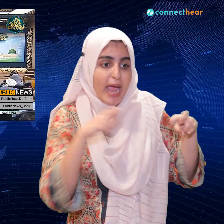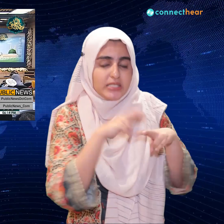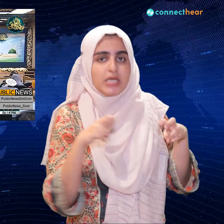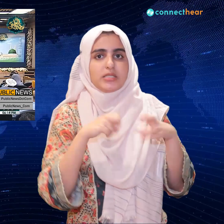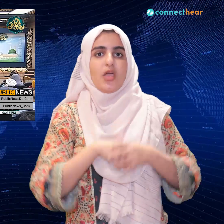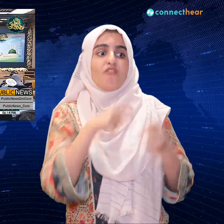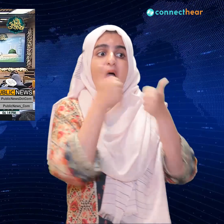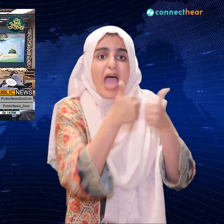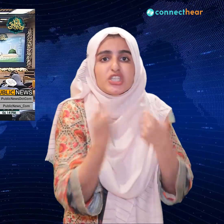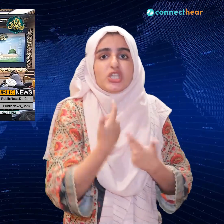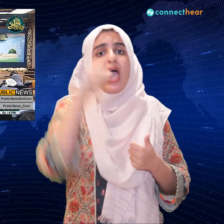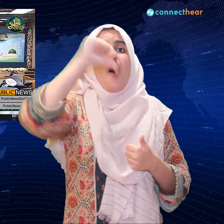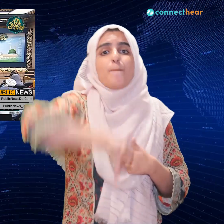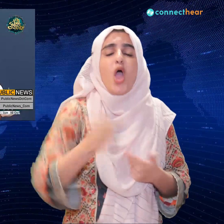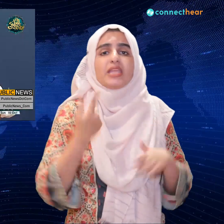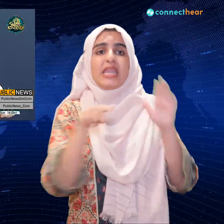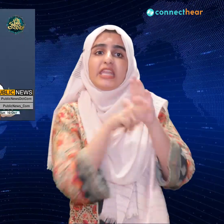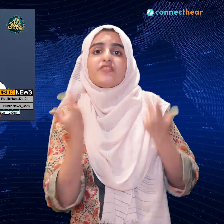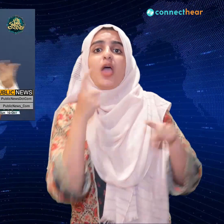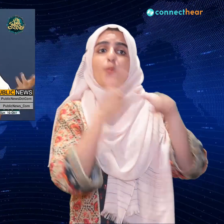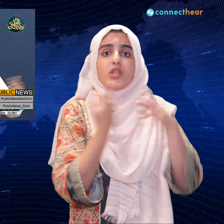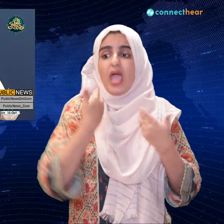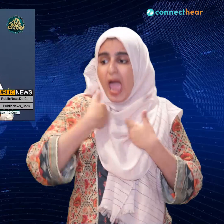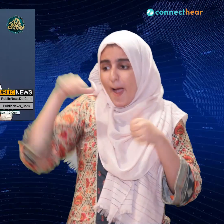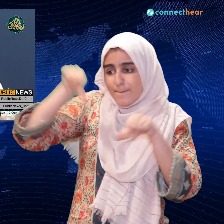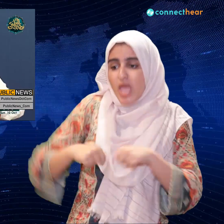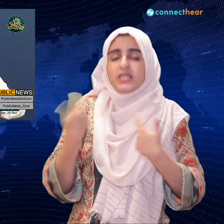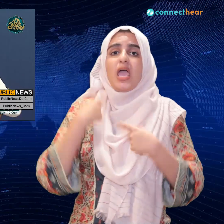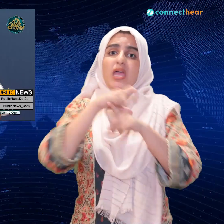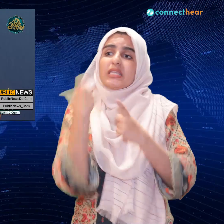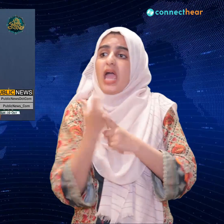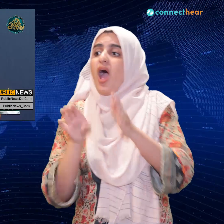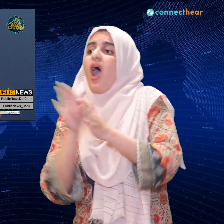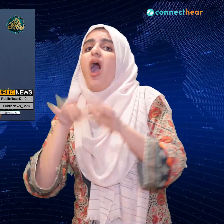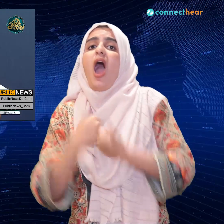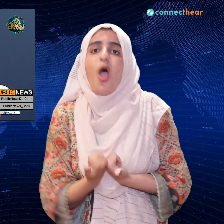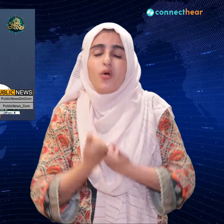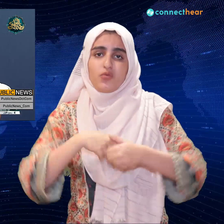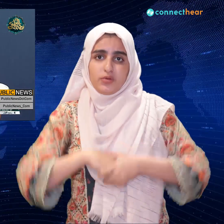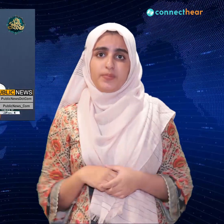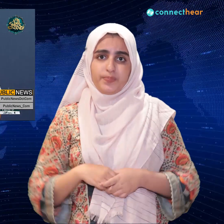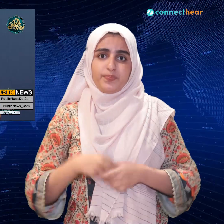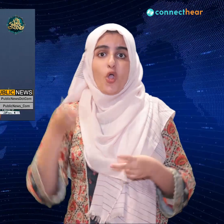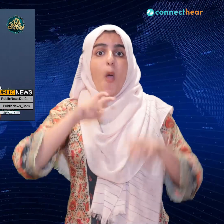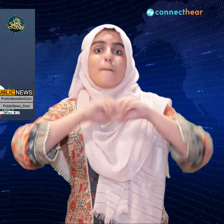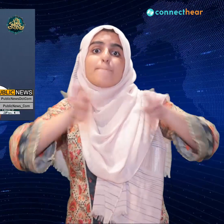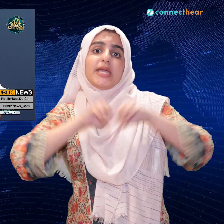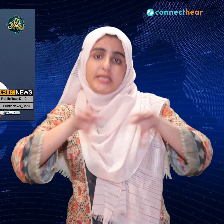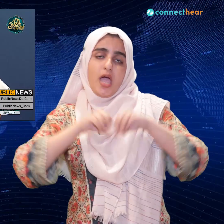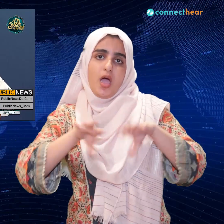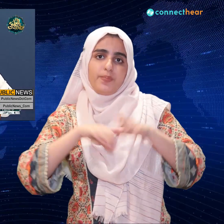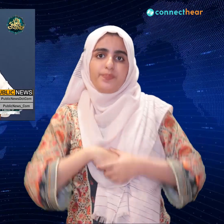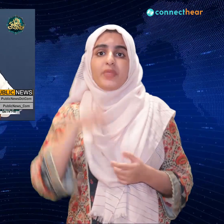کی اچھائی ہیں, کیا برائی ہیں, اور ہم کدھر غلط جا رہے ہیں, ہمارے کلچر کیسے آگے بڑھ سکتا ہے. پھر میڈیا,